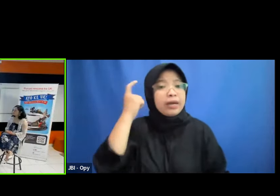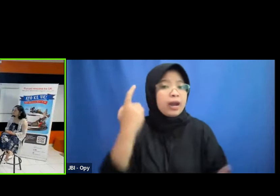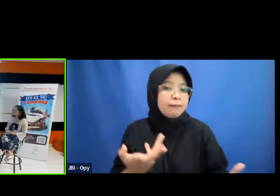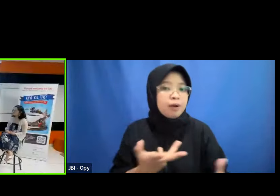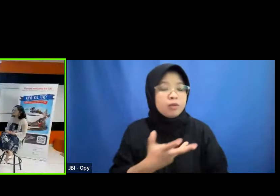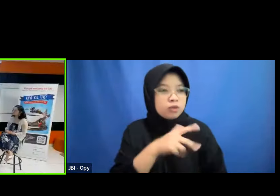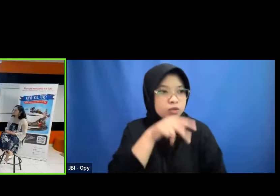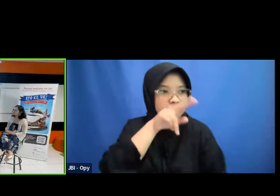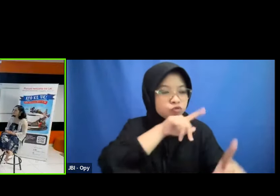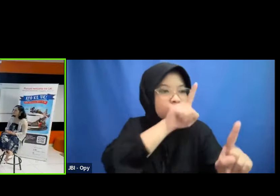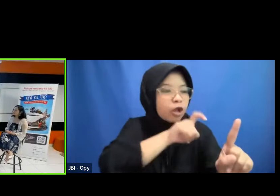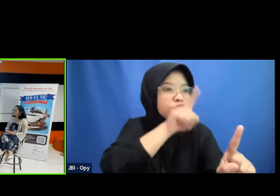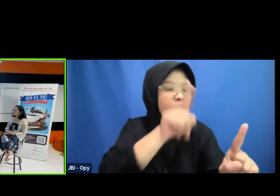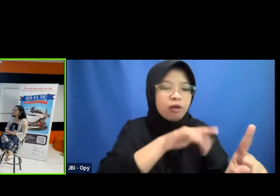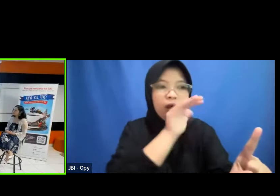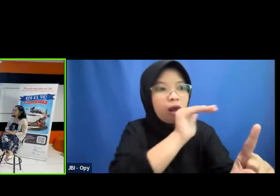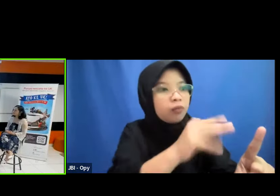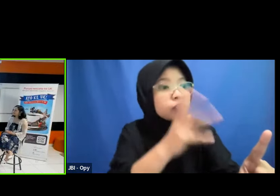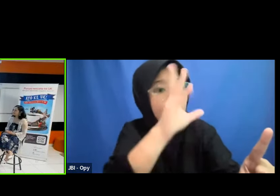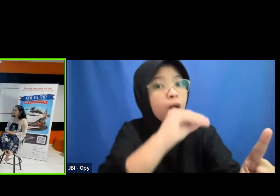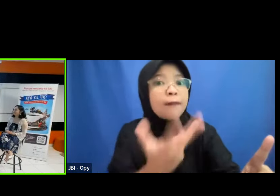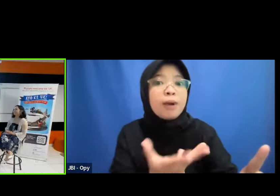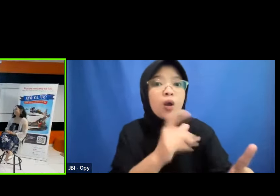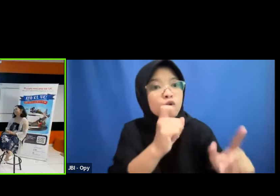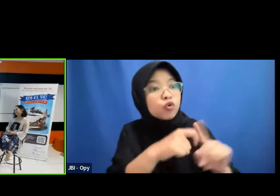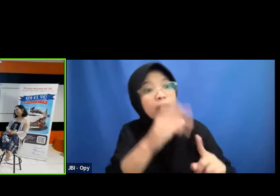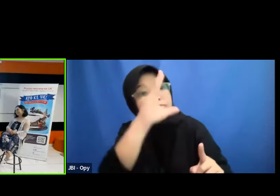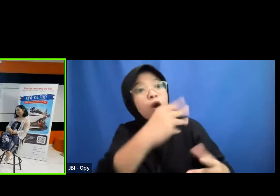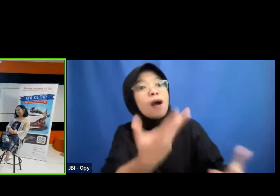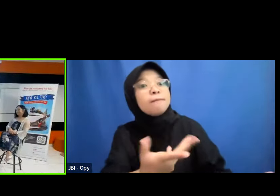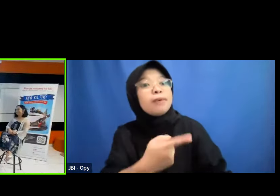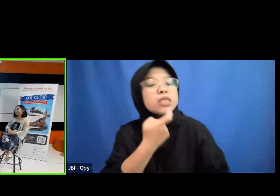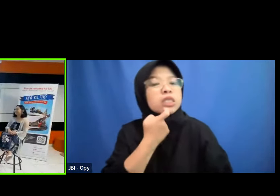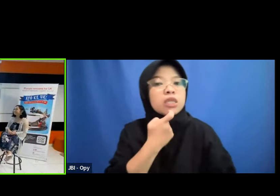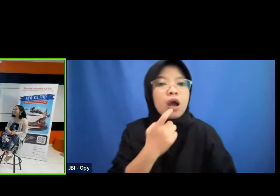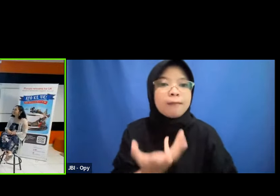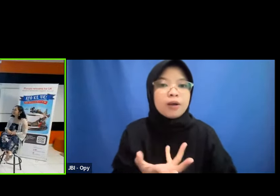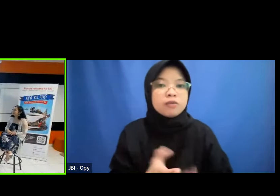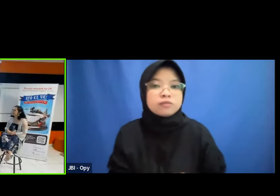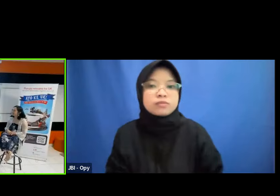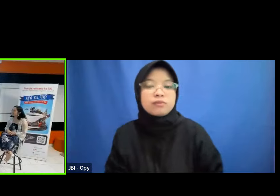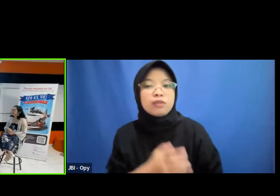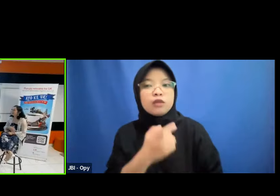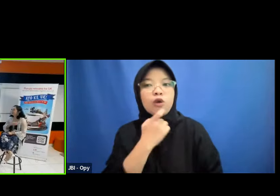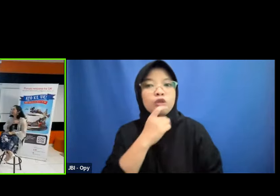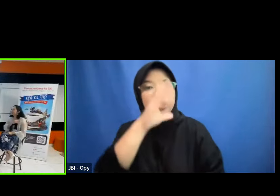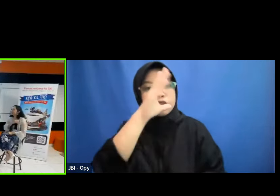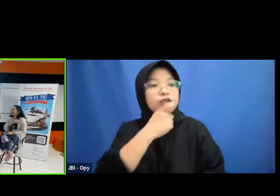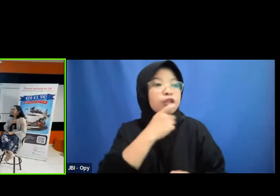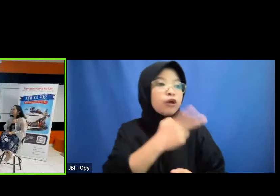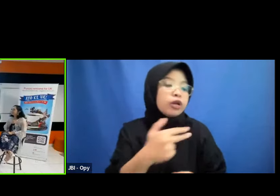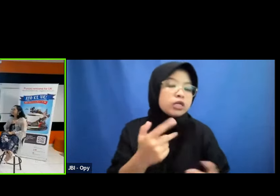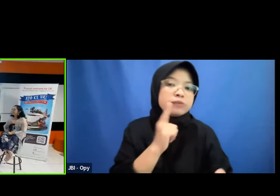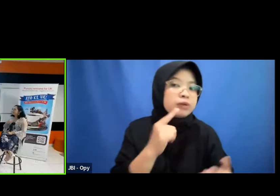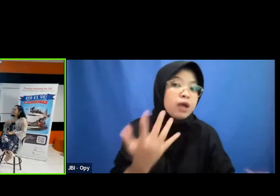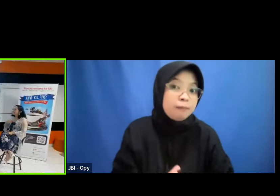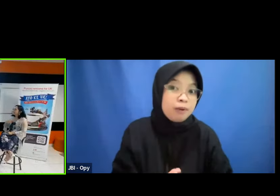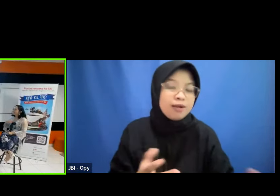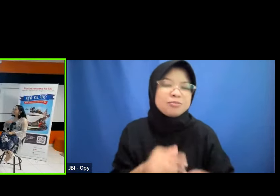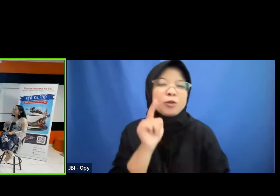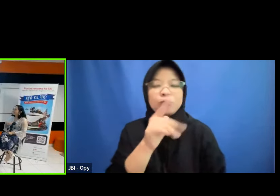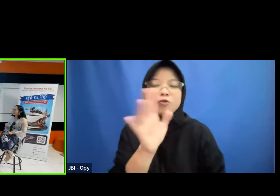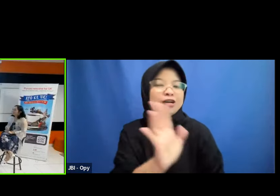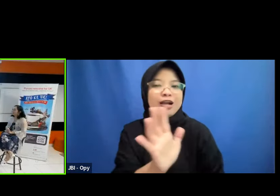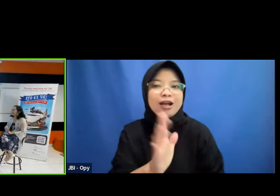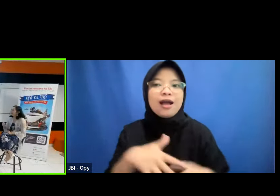diinterogasi akan ditanya tahu apa tentang UK atau kayak tahu apa tentang ones gak seperti itu